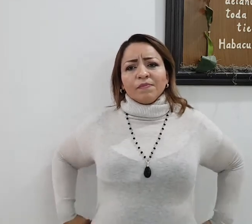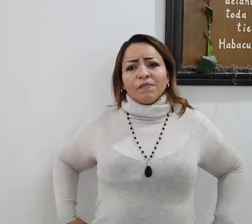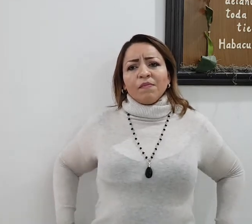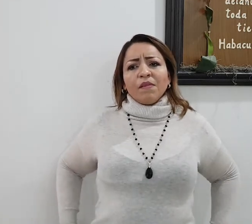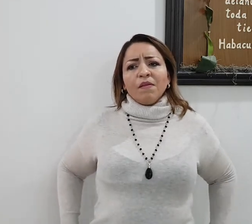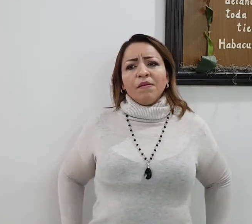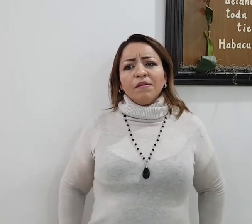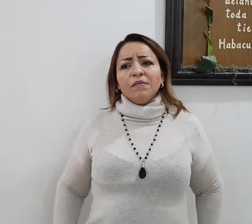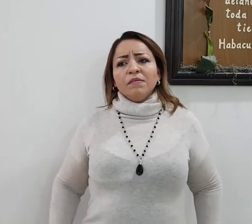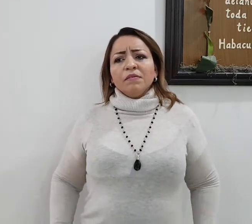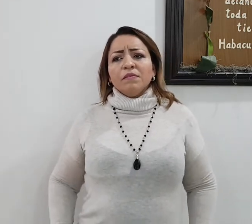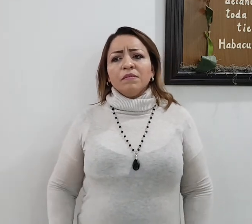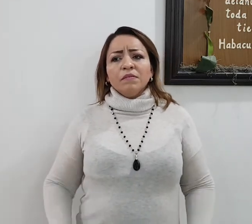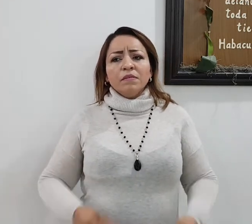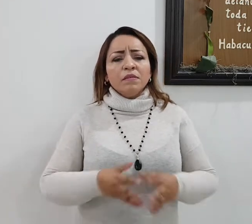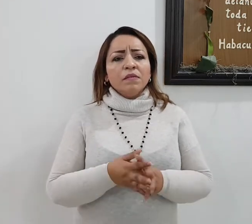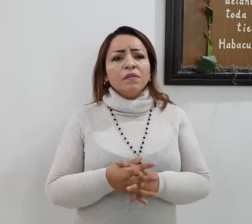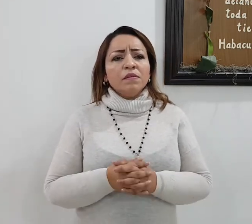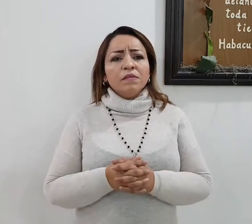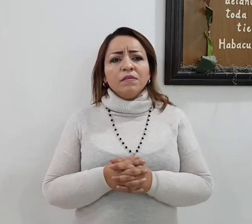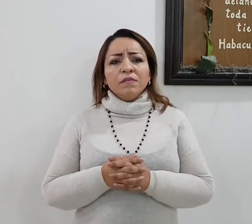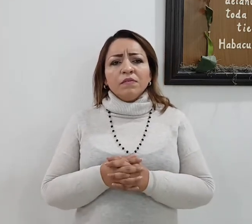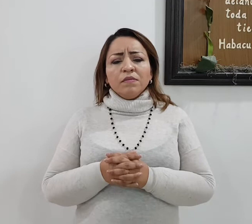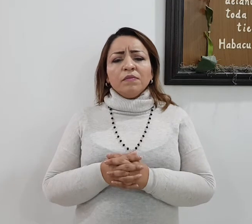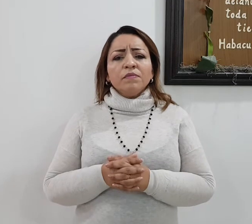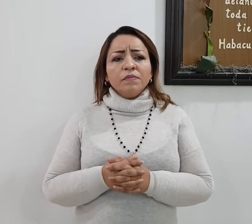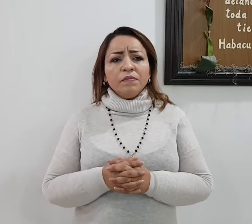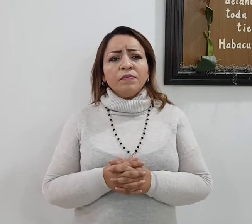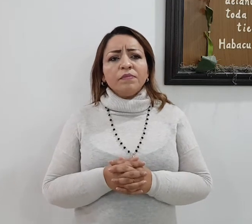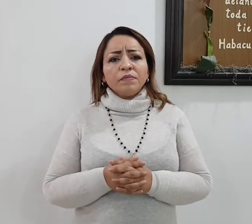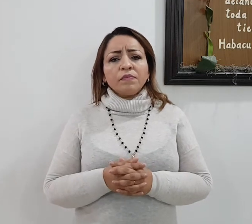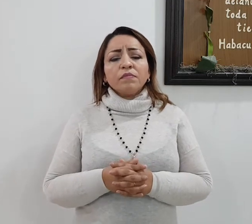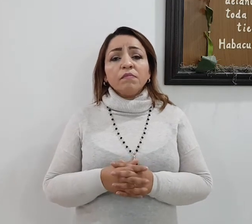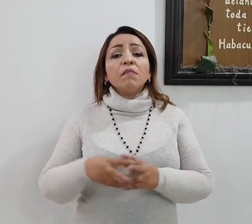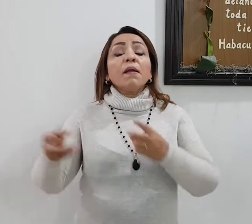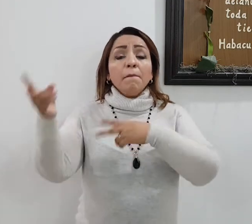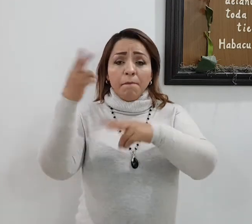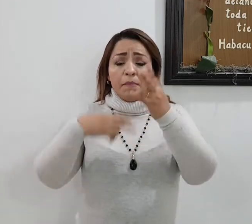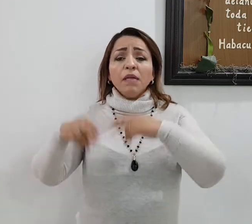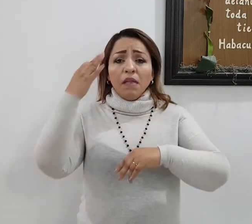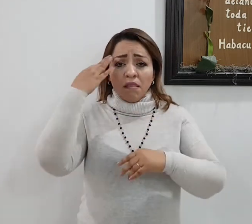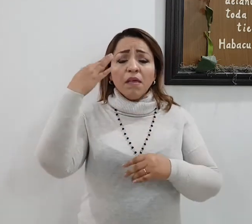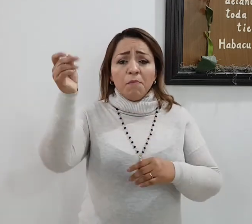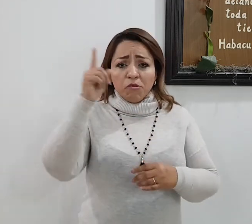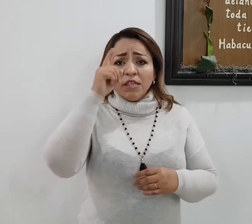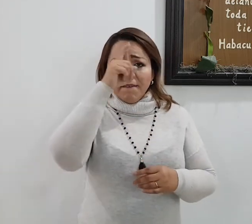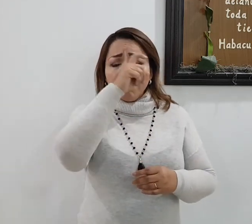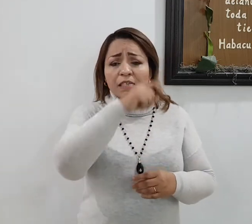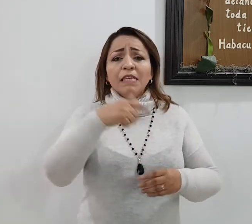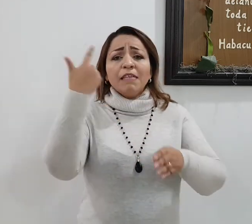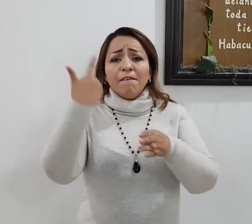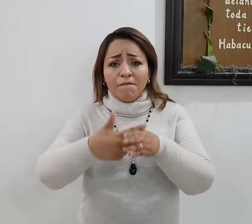o tiempos en donde las puertas del trabajo se cierran, o tiempos en donde la familia sentimos que se está